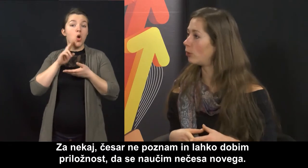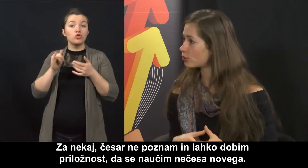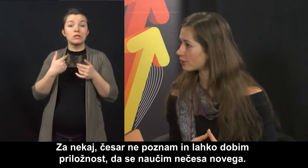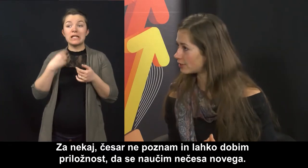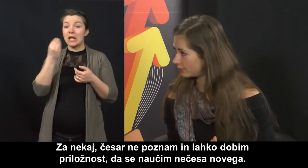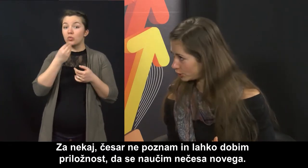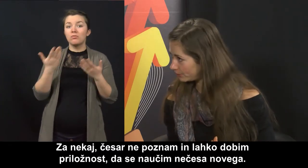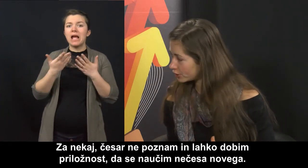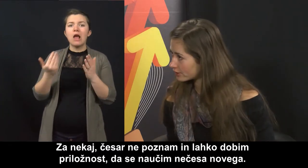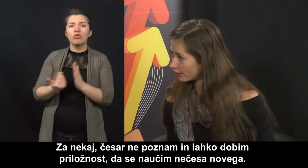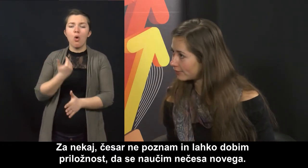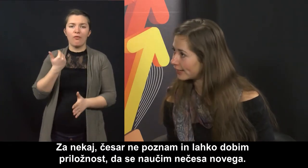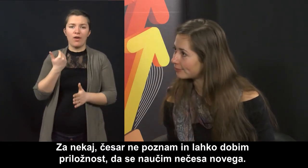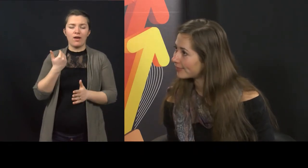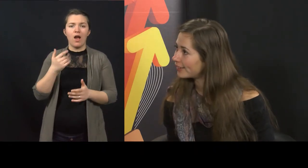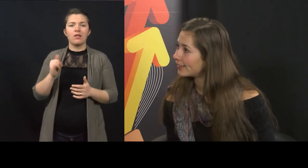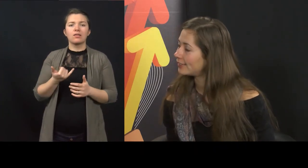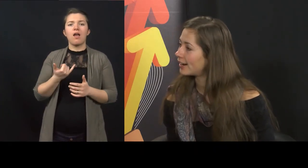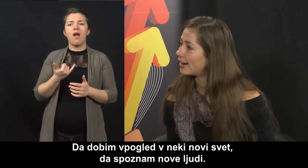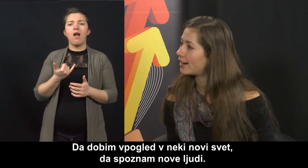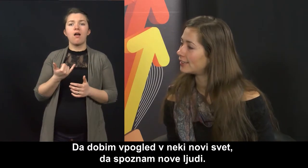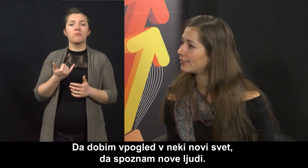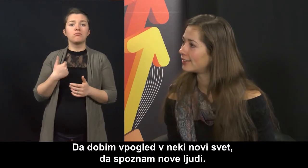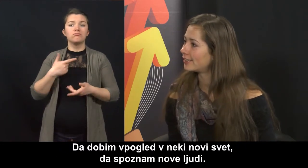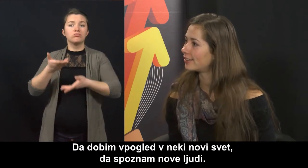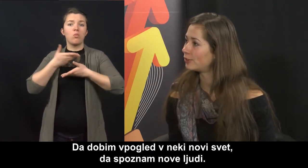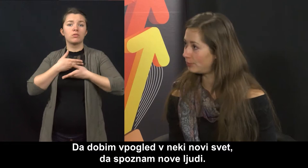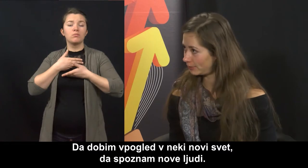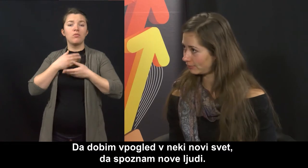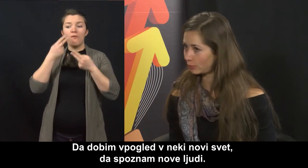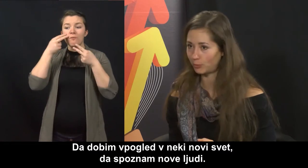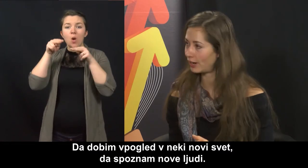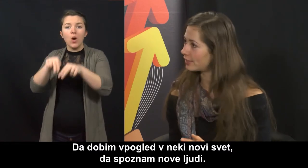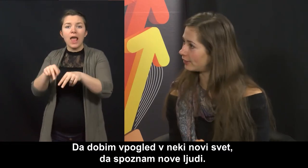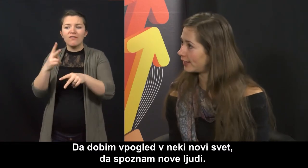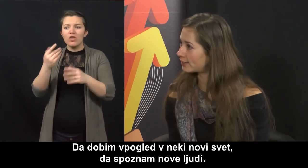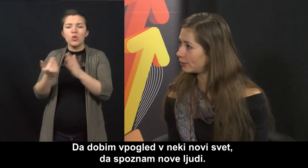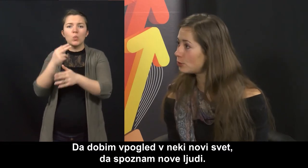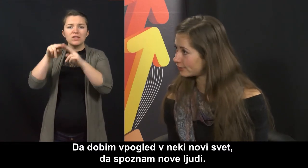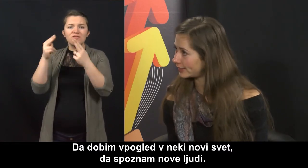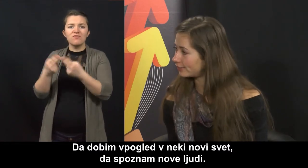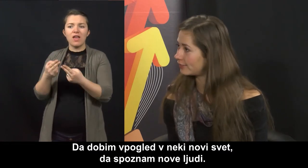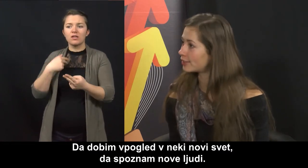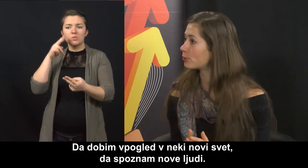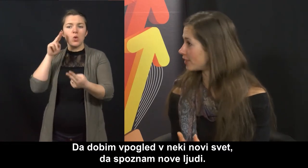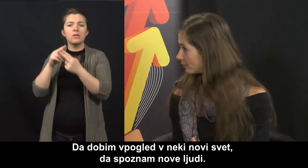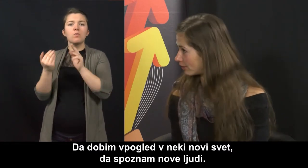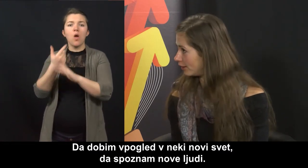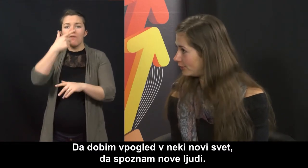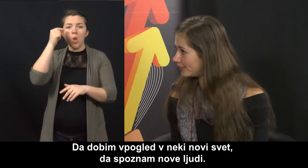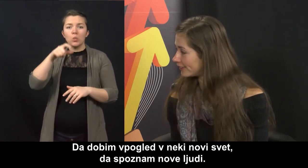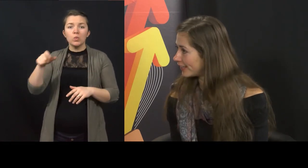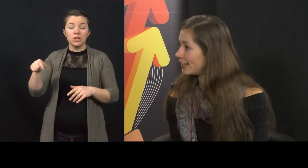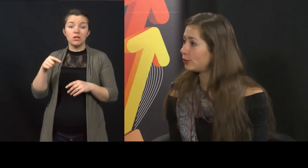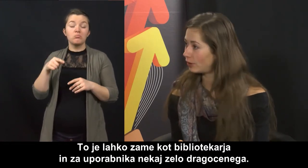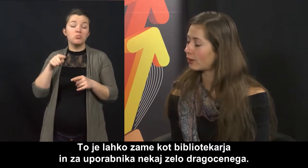dobim priložnost, da se naučim nečesa novega, da dobim vpogled v nek nov svet, spoznam nove